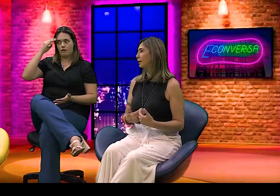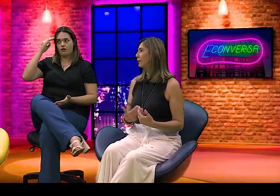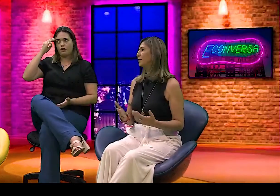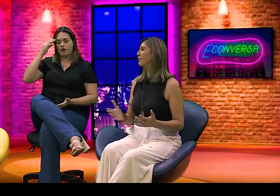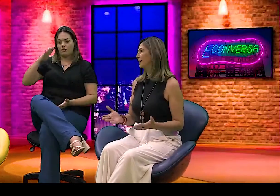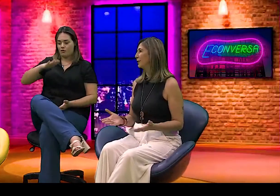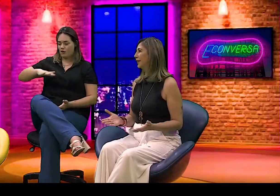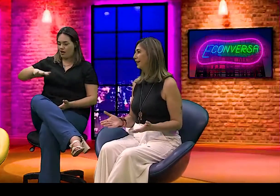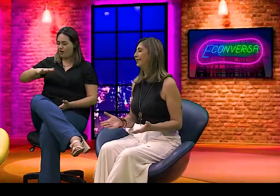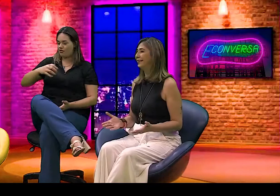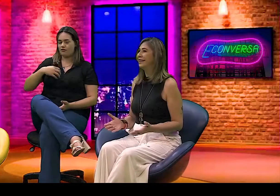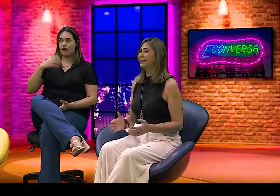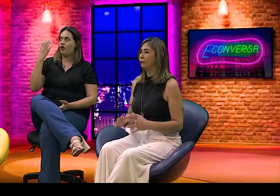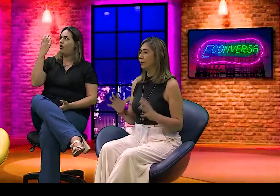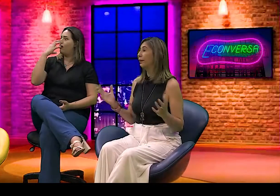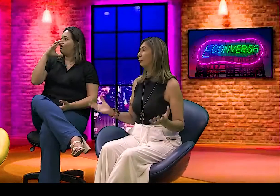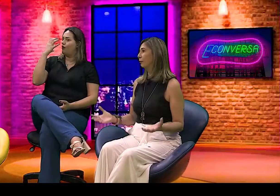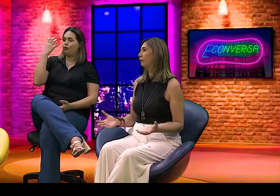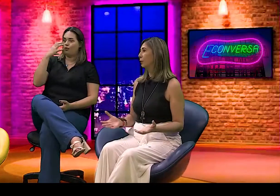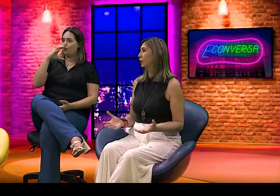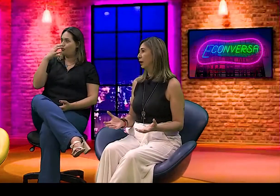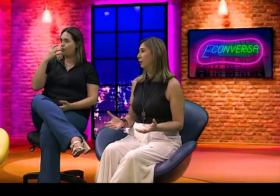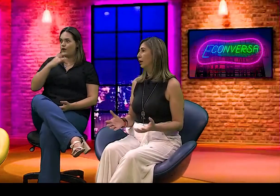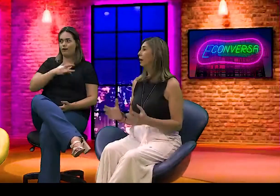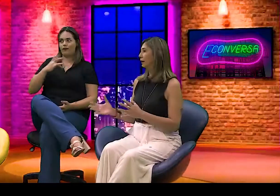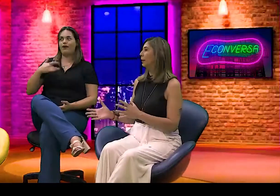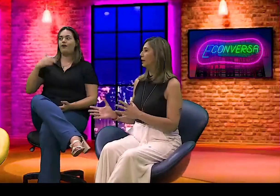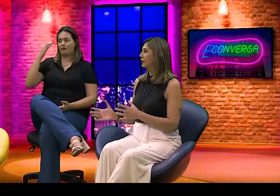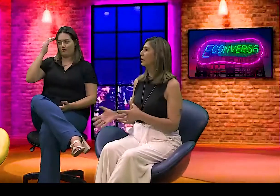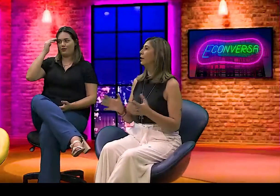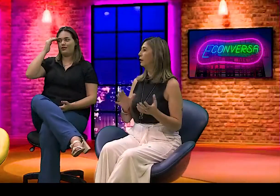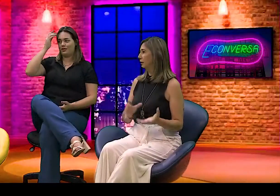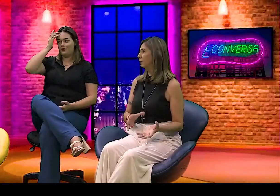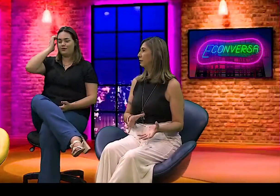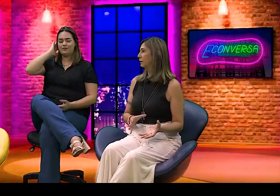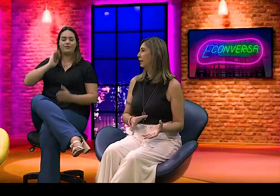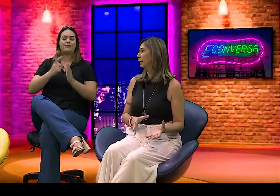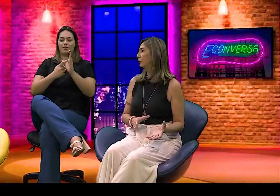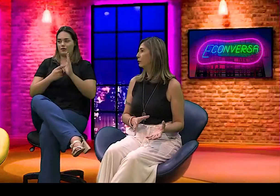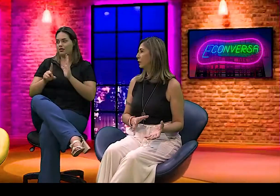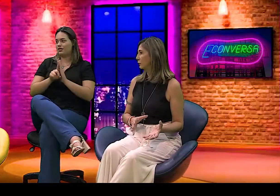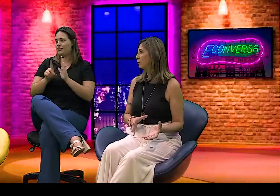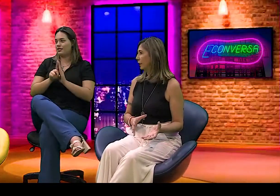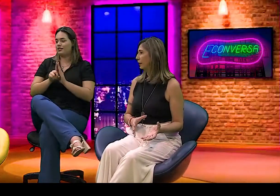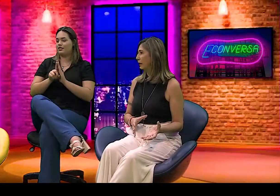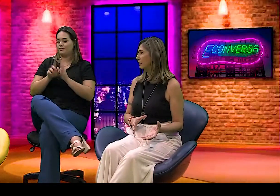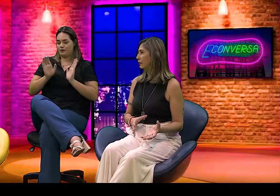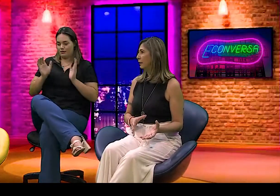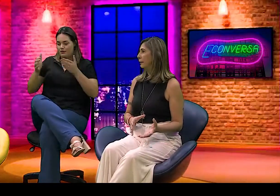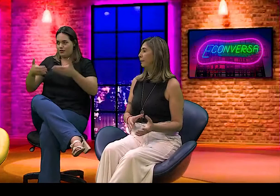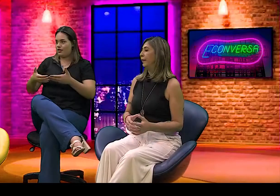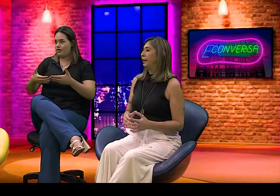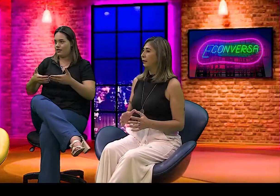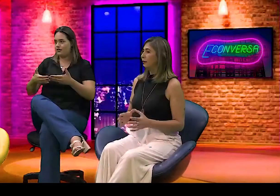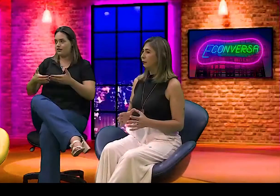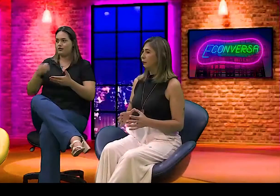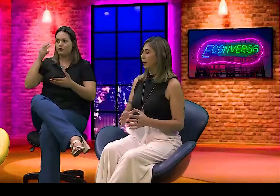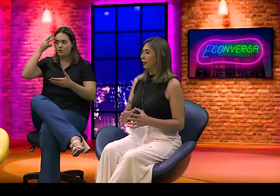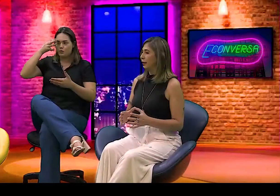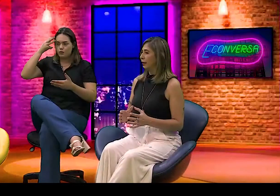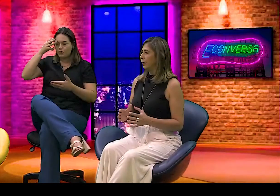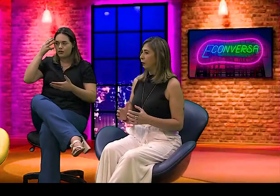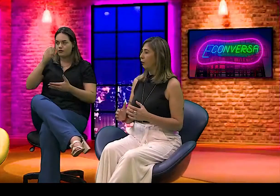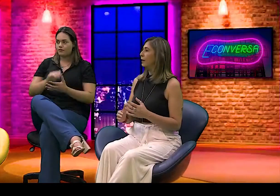sou extremamente apaixonada, né, a saúde mental de uma forma geral. A dependência química está dentro dos transtornos mentais.